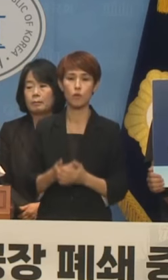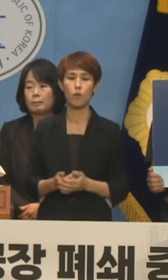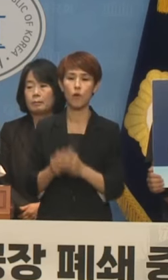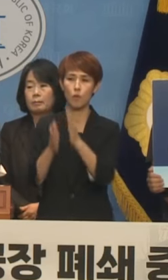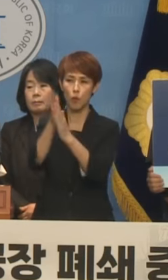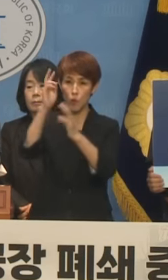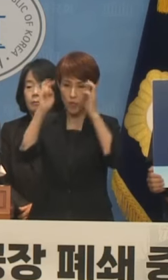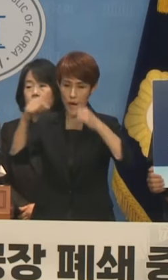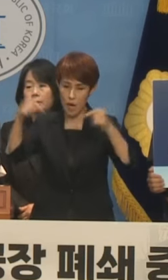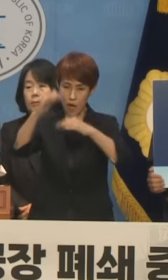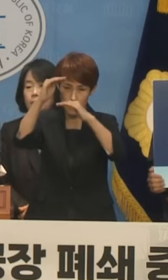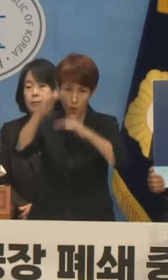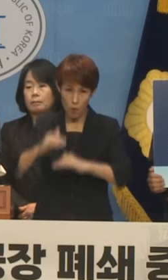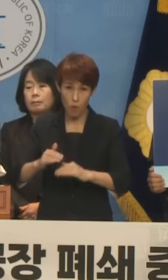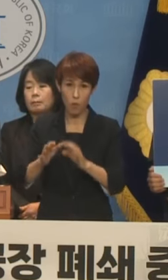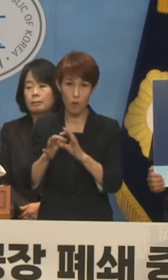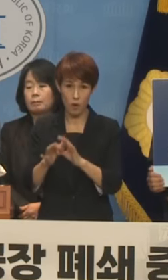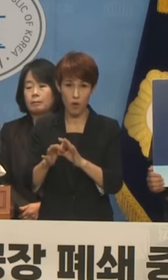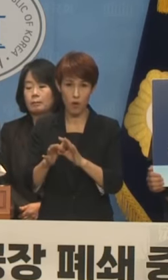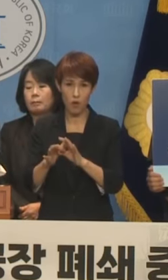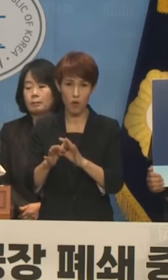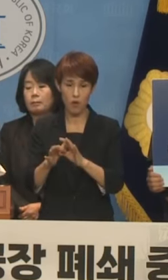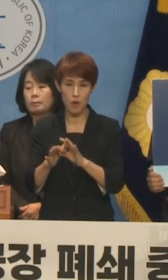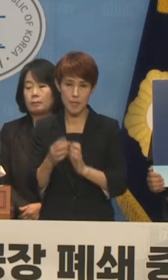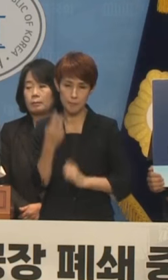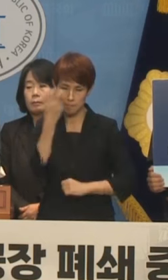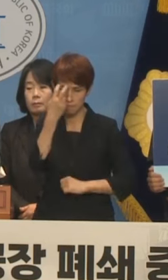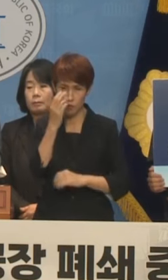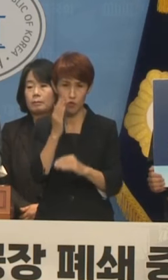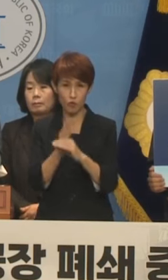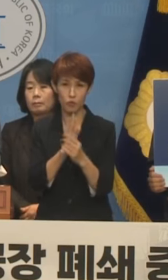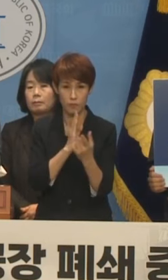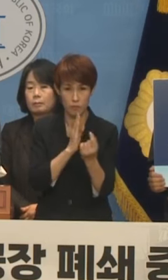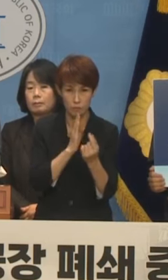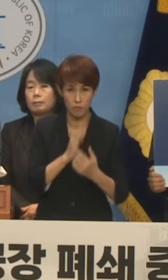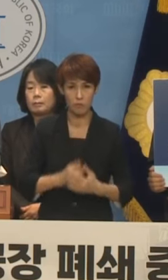대해 주기적으로 모니터링하고 있는 것으로 알고 있습니다.